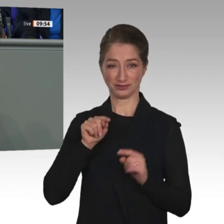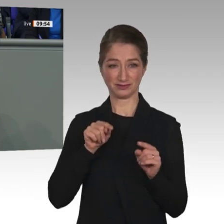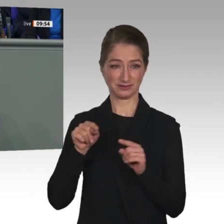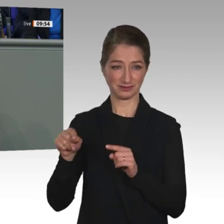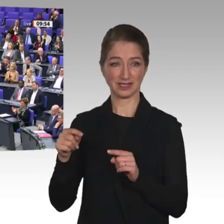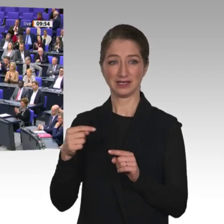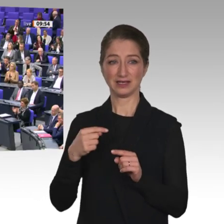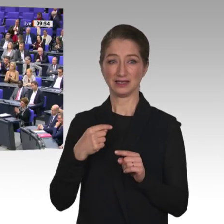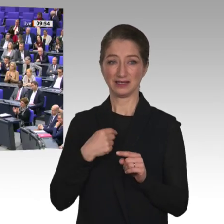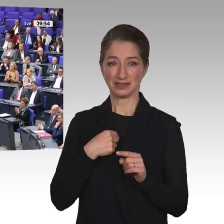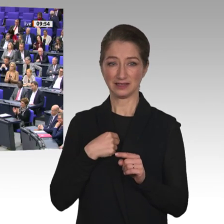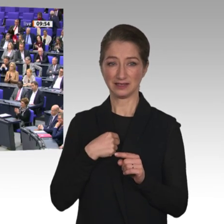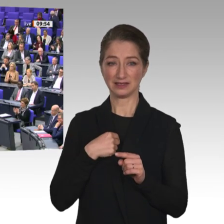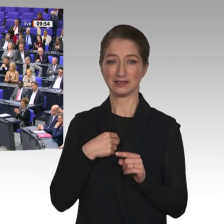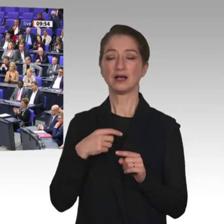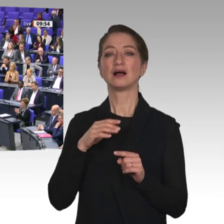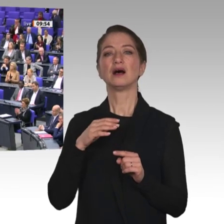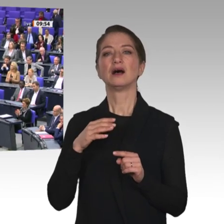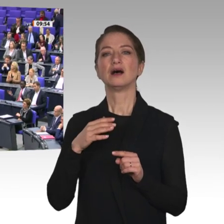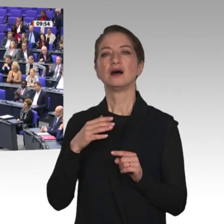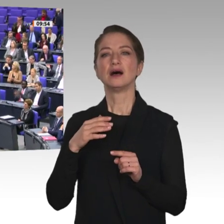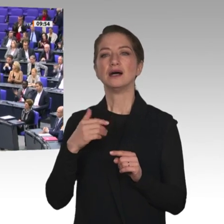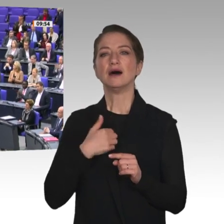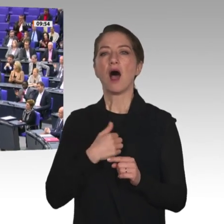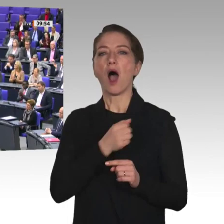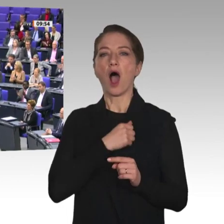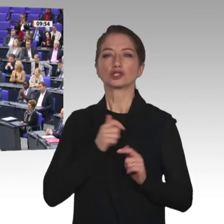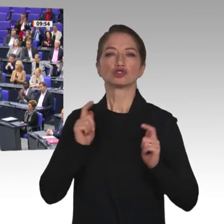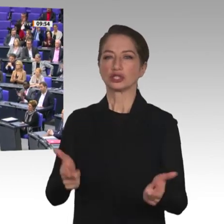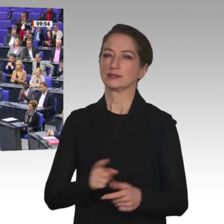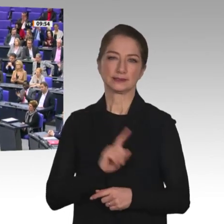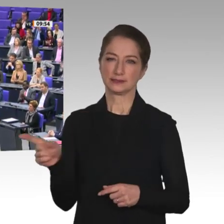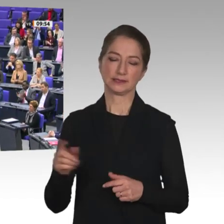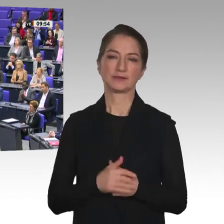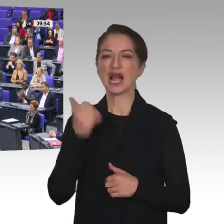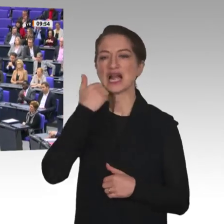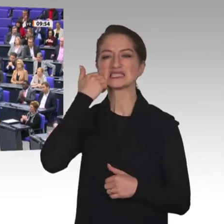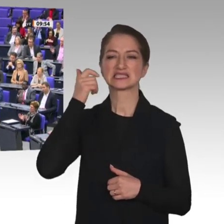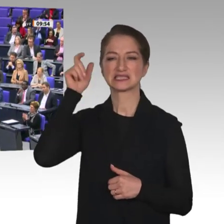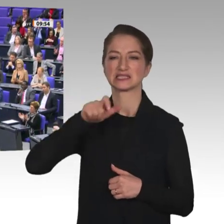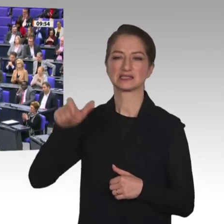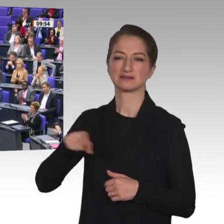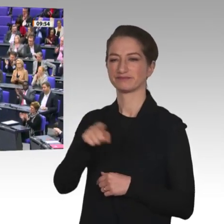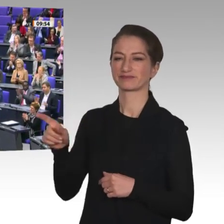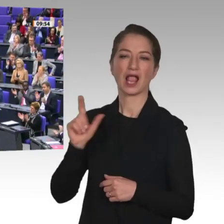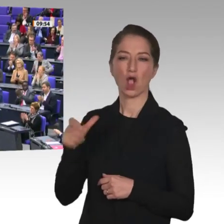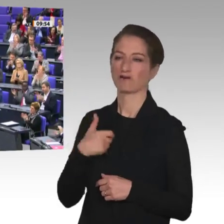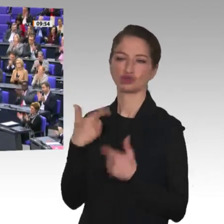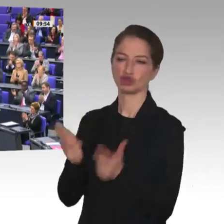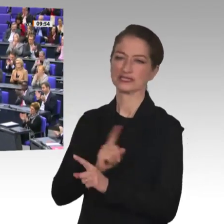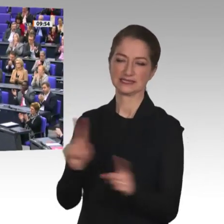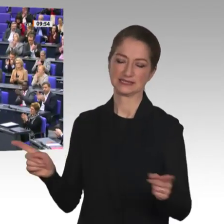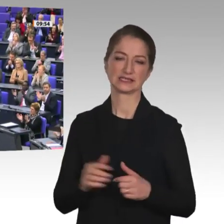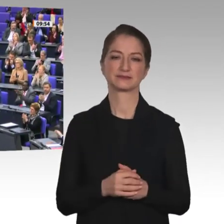Dies schulden wir unserem Land, unserer Demokratie, dies schulden wir den Opfern von Hanau. Und weil diese Debatte hier